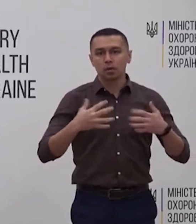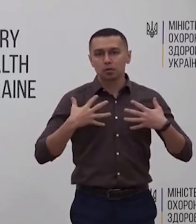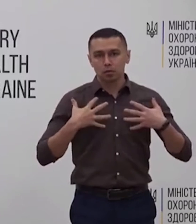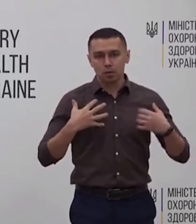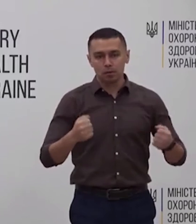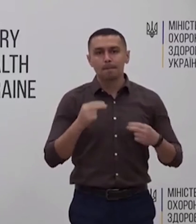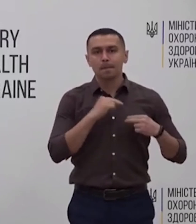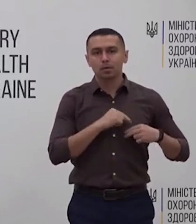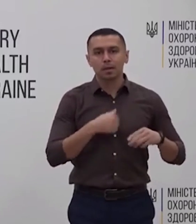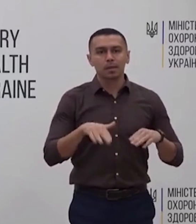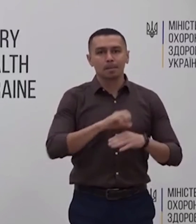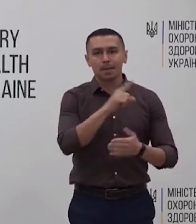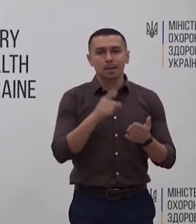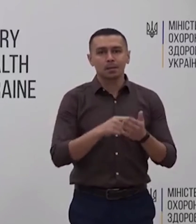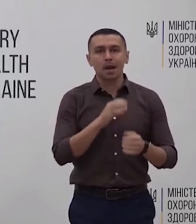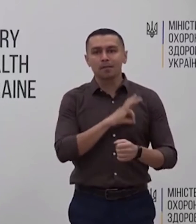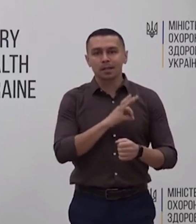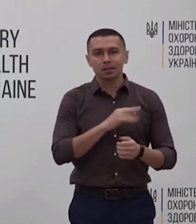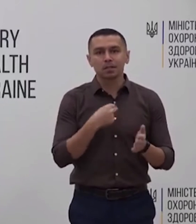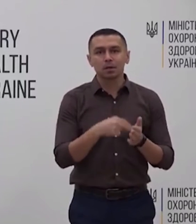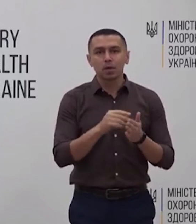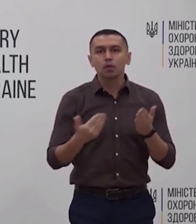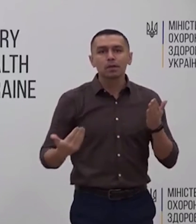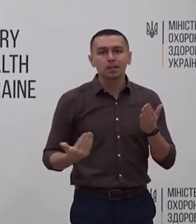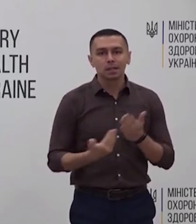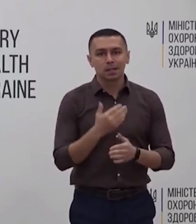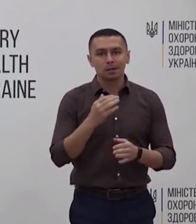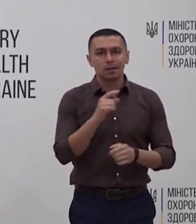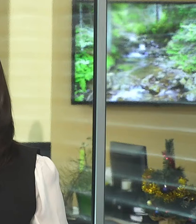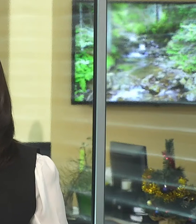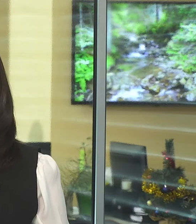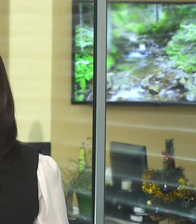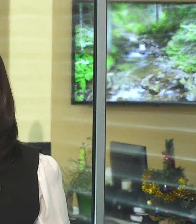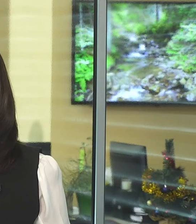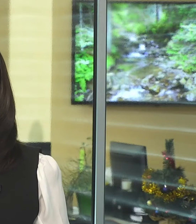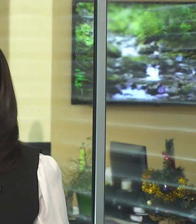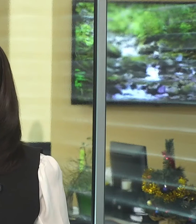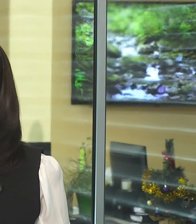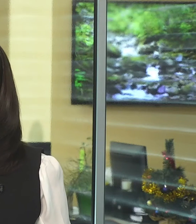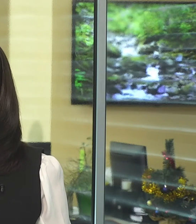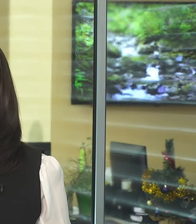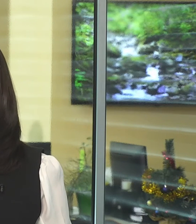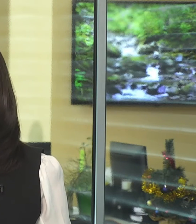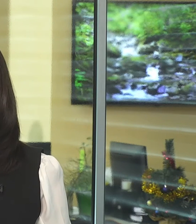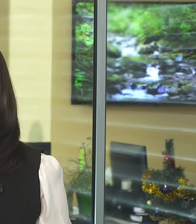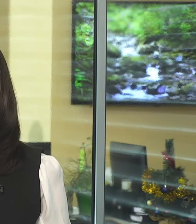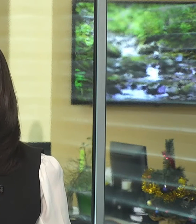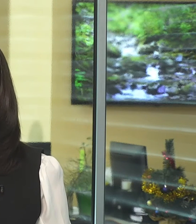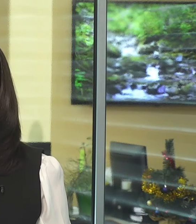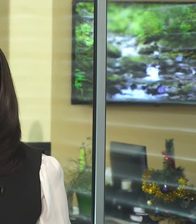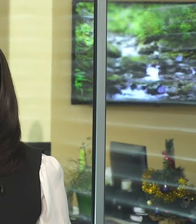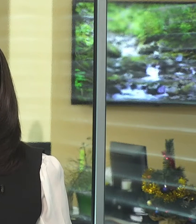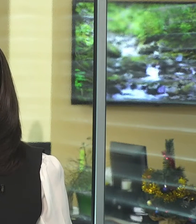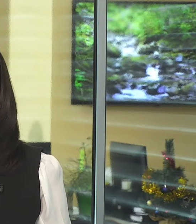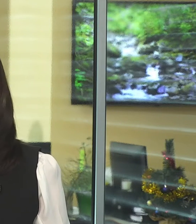здоров'я працює над питанням ефективних закупівель інноваційних лікарських засобів. Зима – це не лише білий сніг і